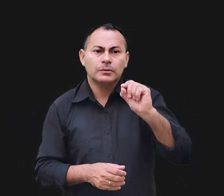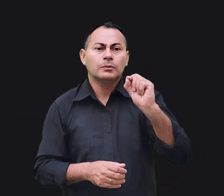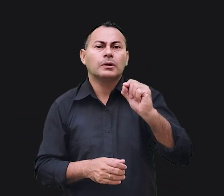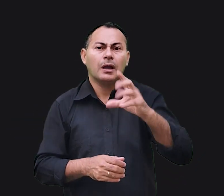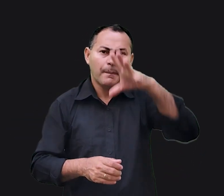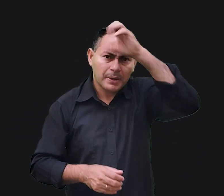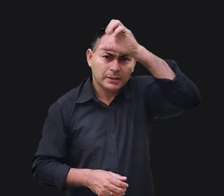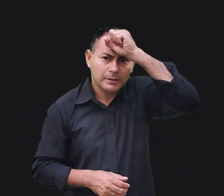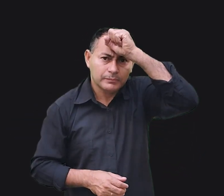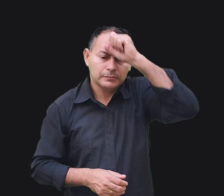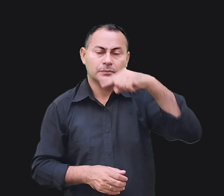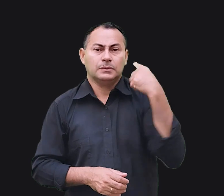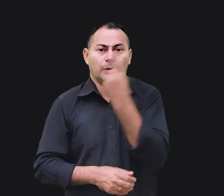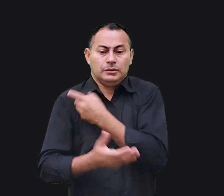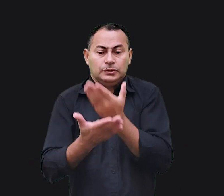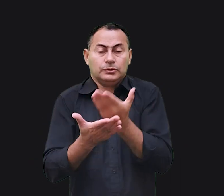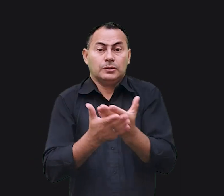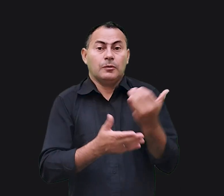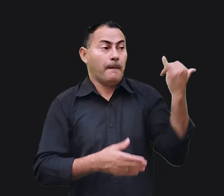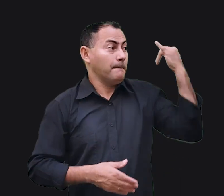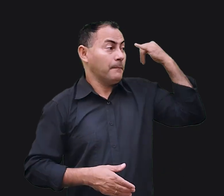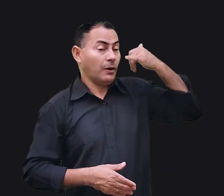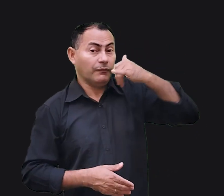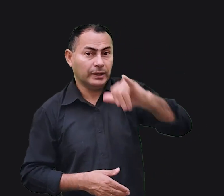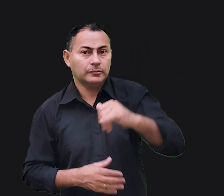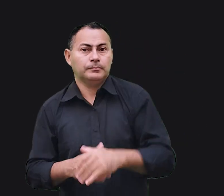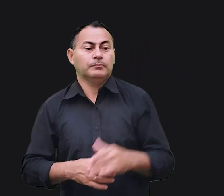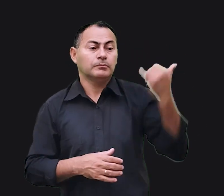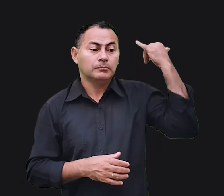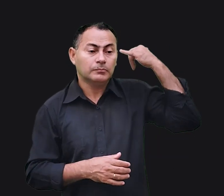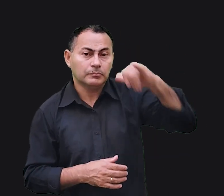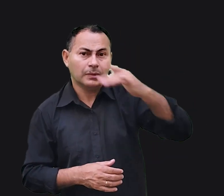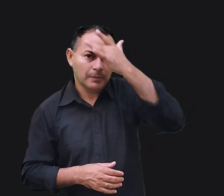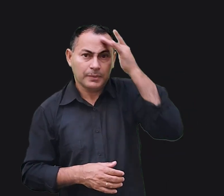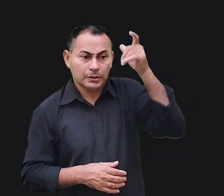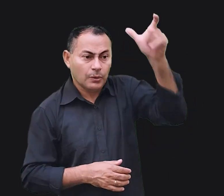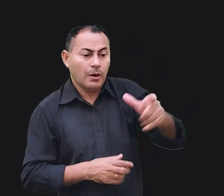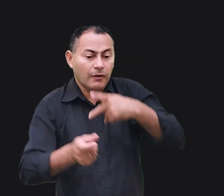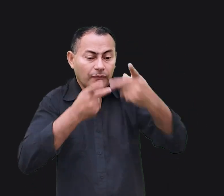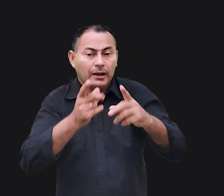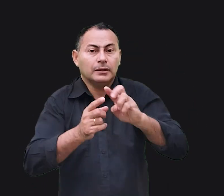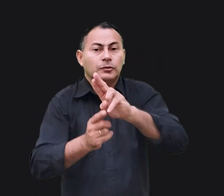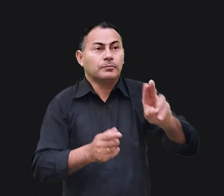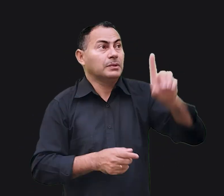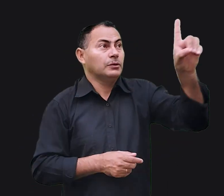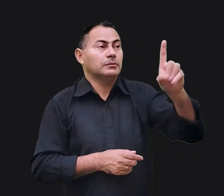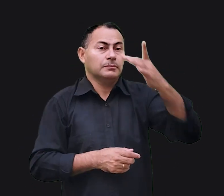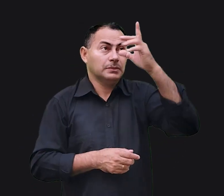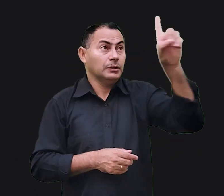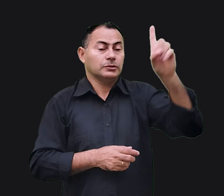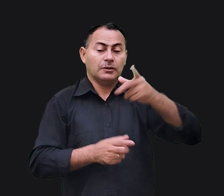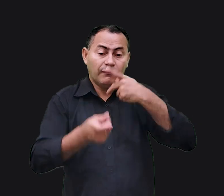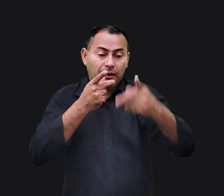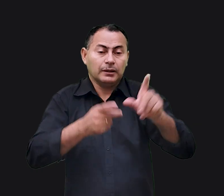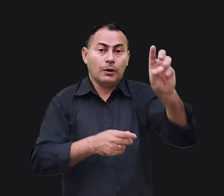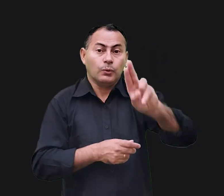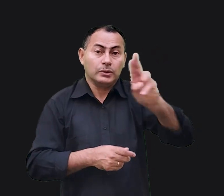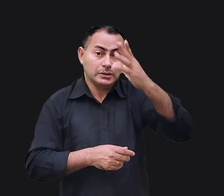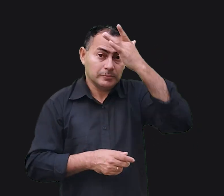que aprendemos quando estudamos os profetas. Um profeta é alguém que fala por Deus ou através de quem Deus fala.